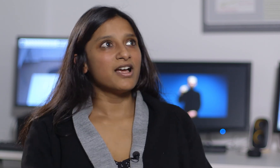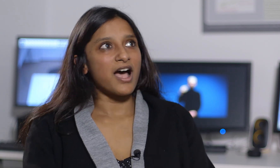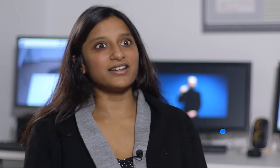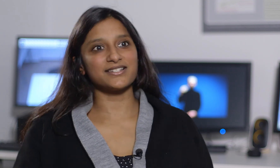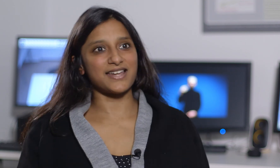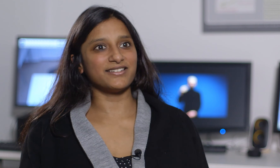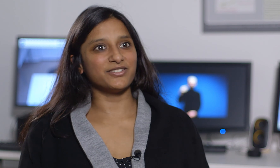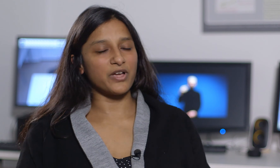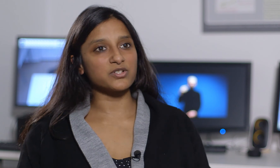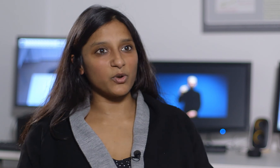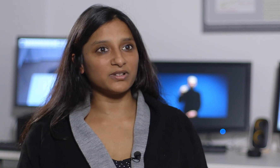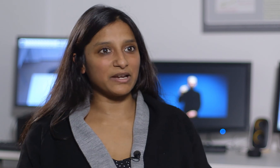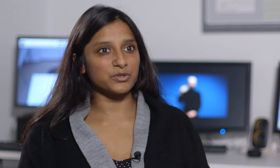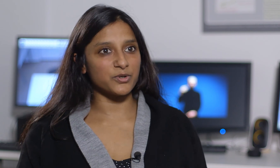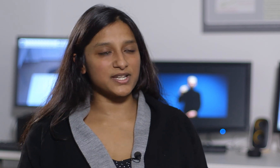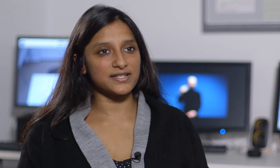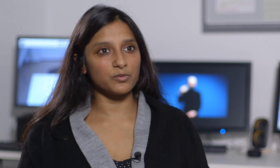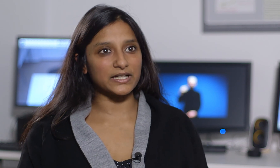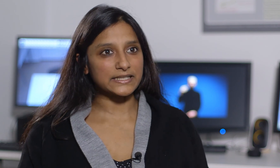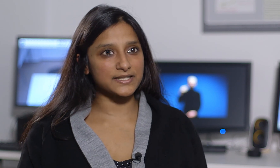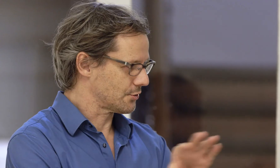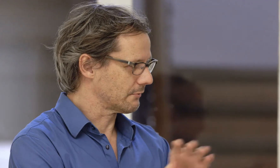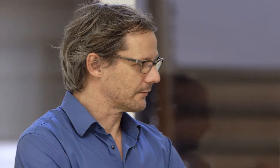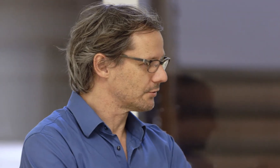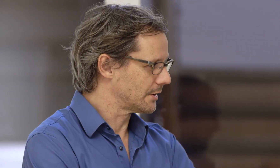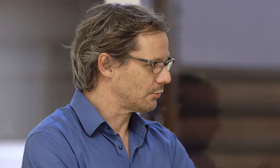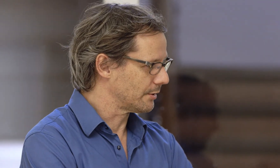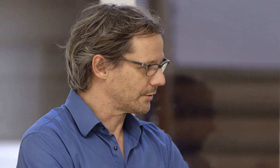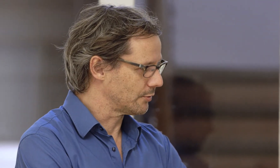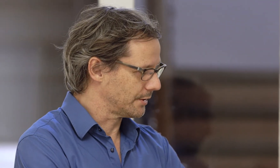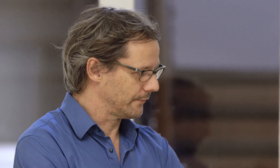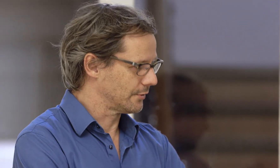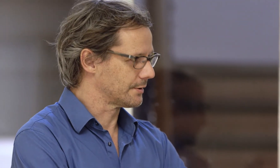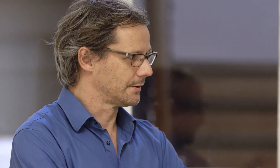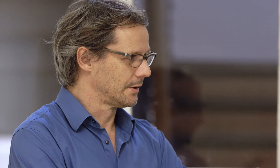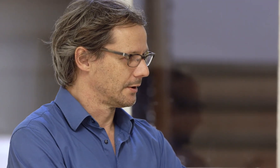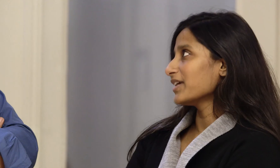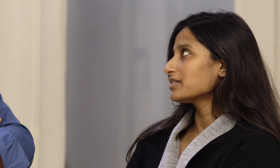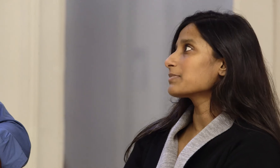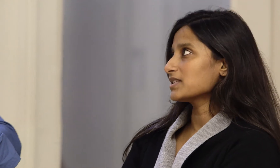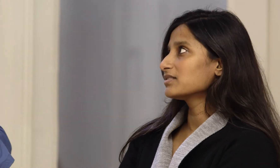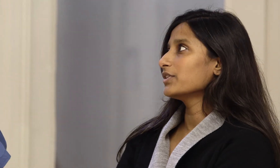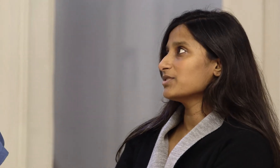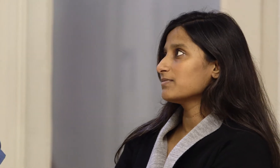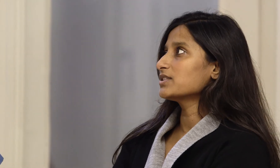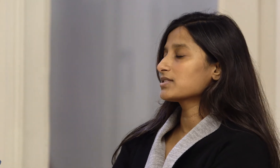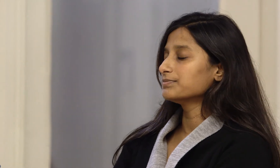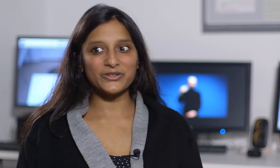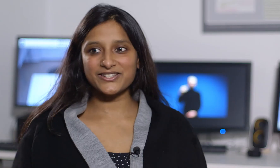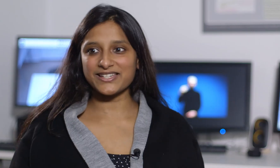understanding of how spoken language processing works and that's what's fascinating for me we're going to a completely different modality looking to see